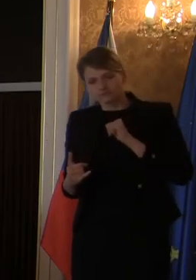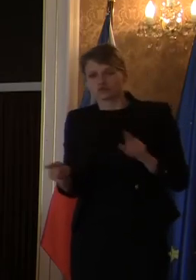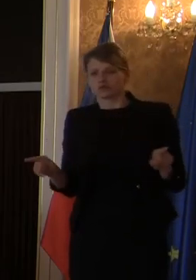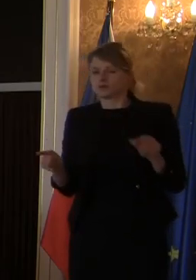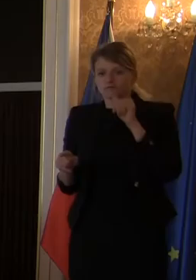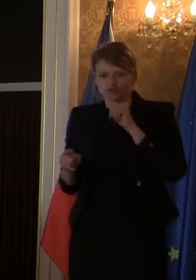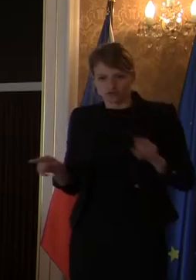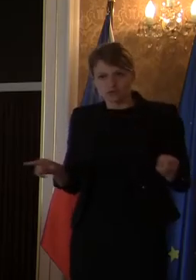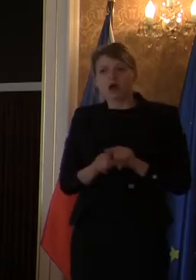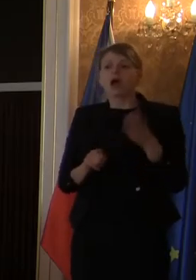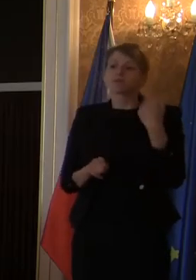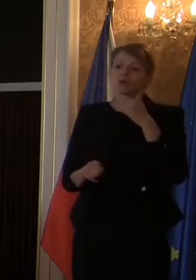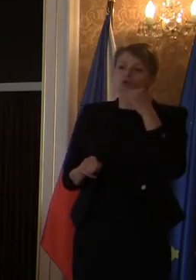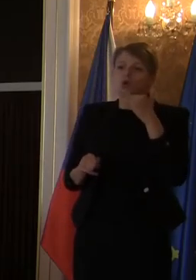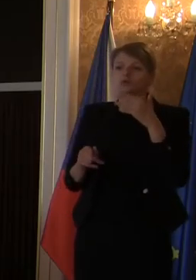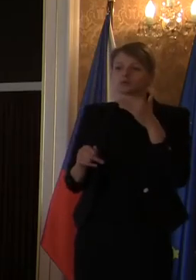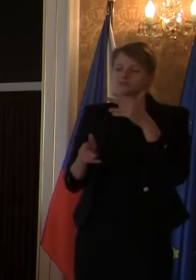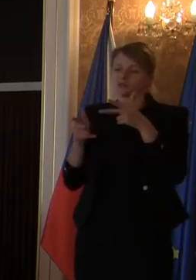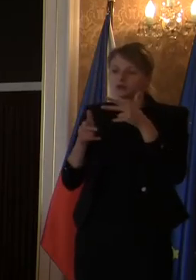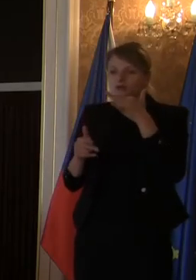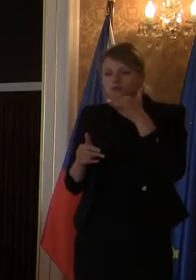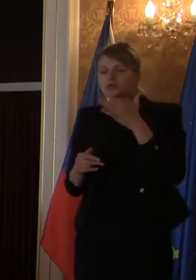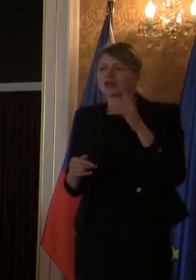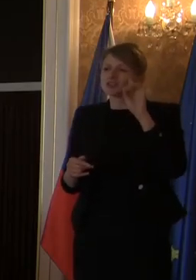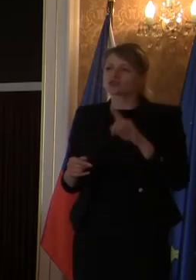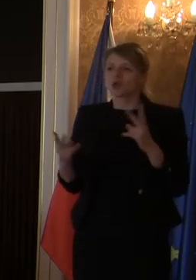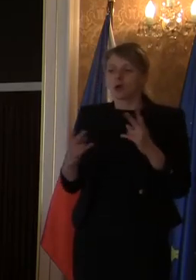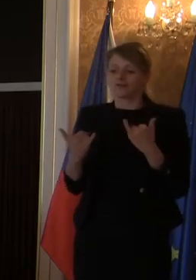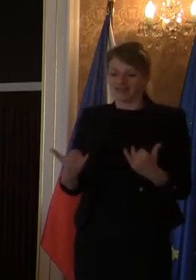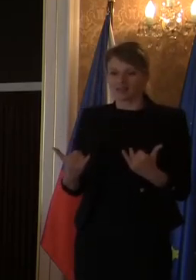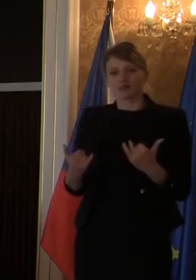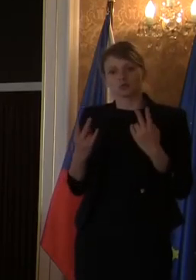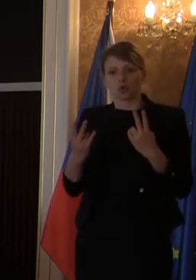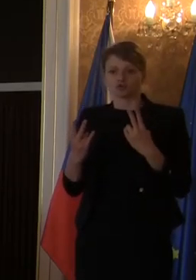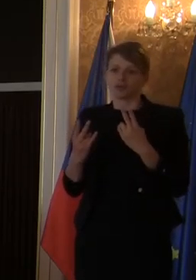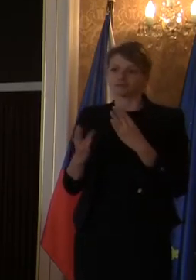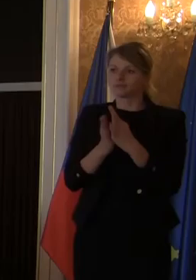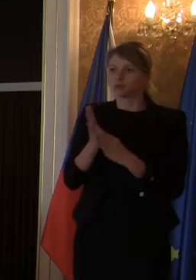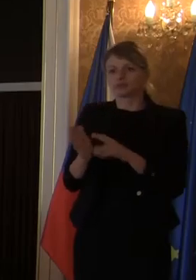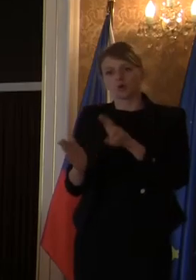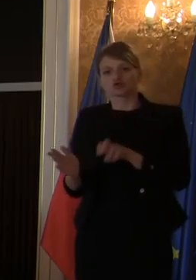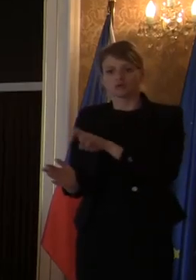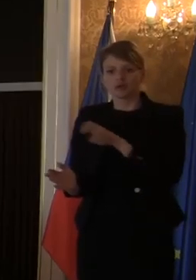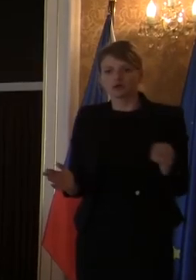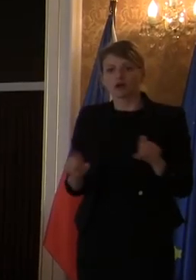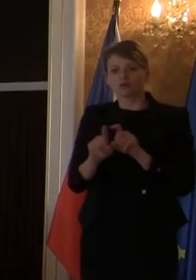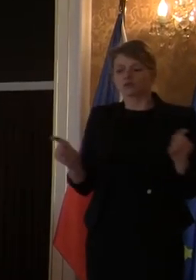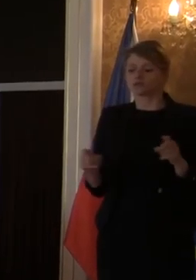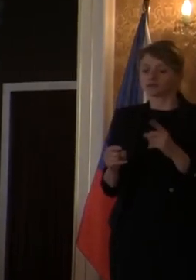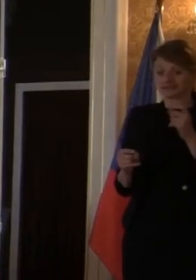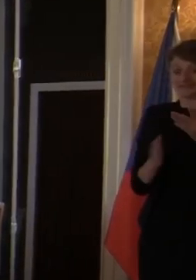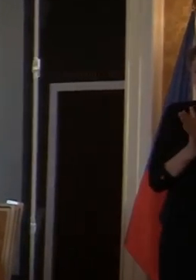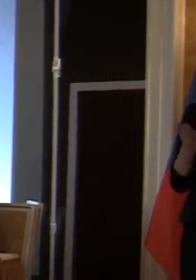k tomu rádi přispějeme jak těmi výstupy, tak všemi zkušenostmi, které z projektu máme. A teď je ta možnost se o tom tady